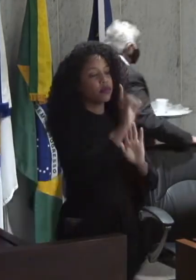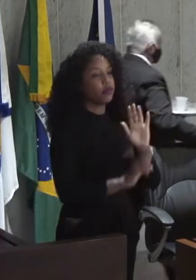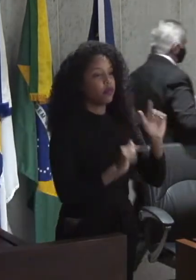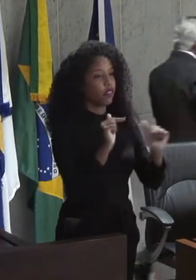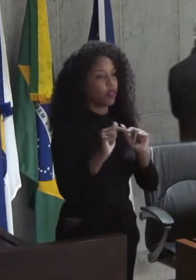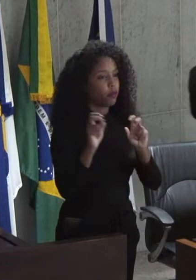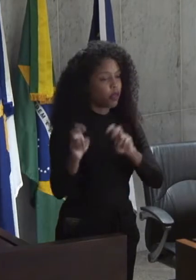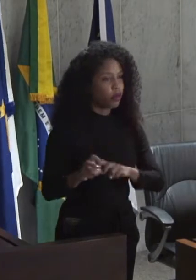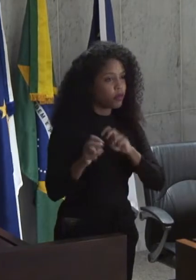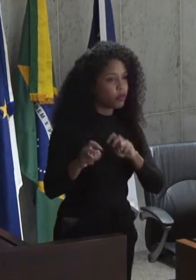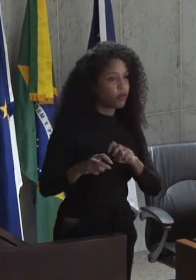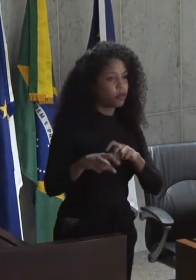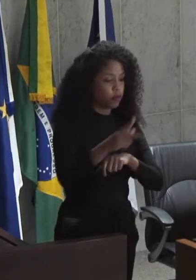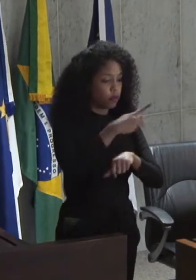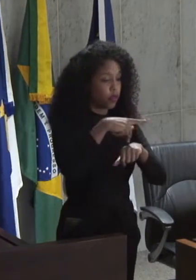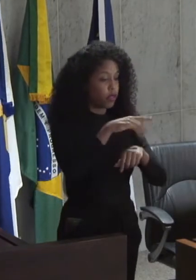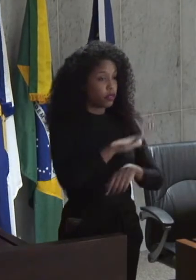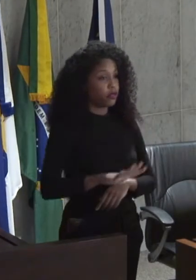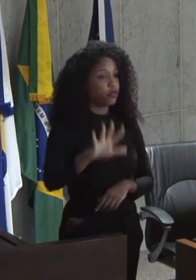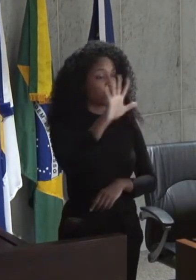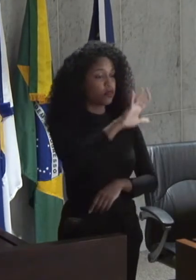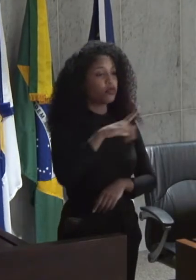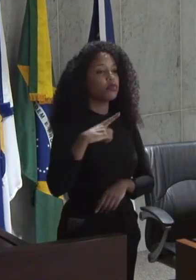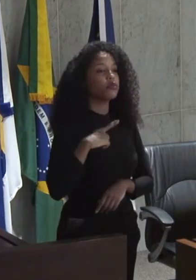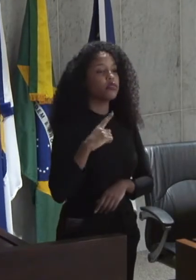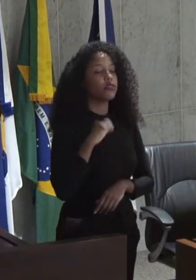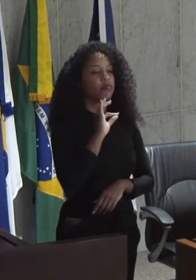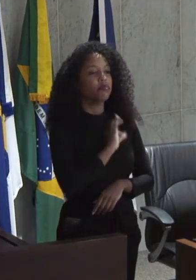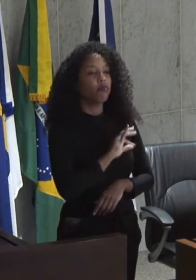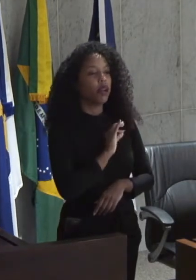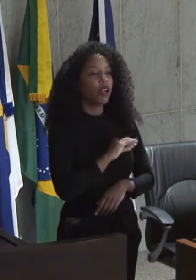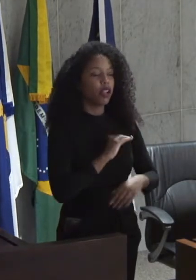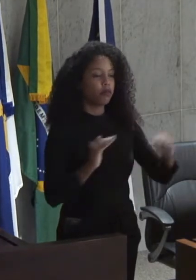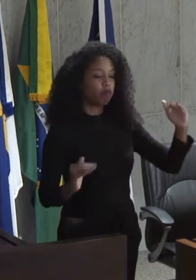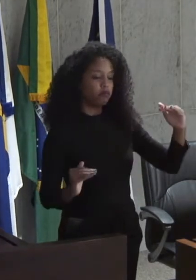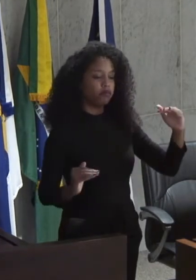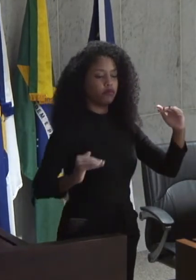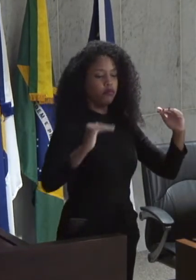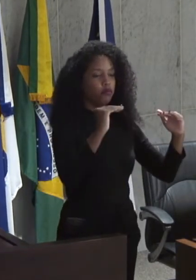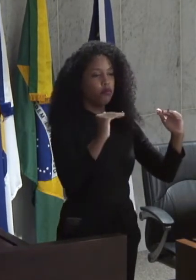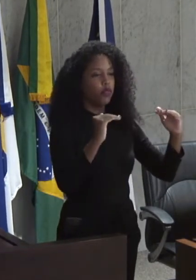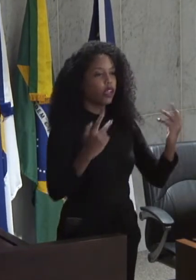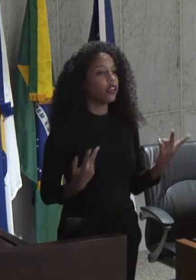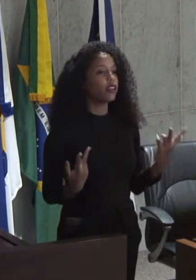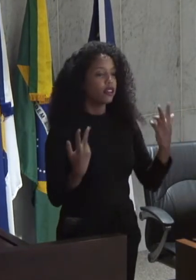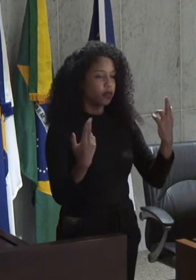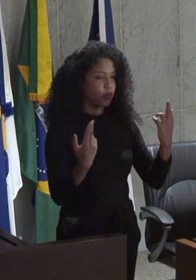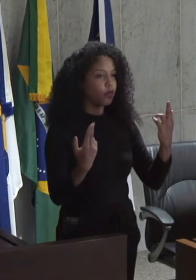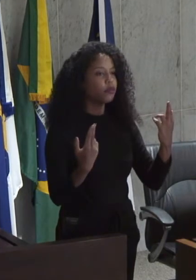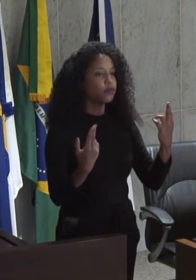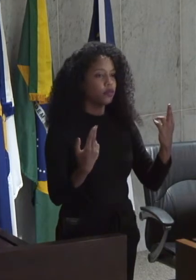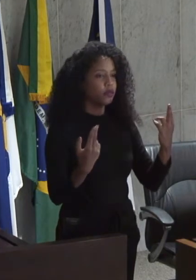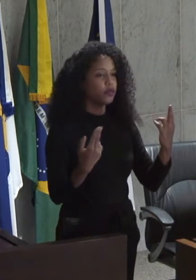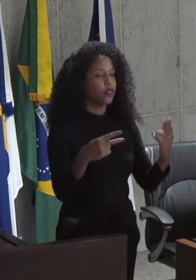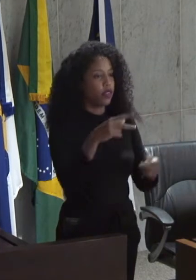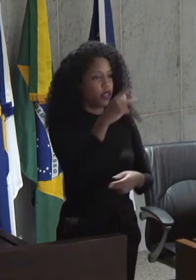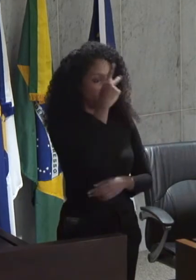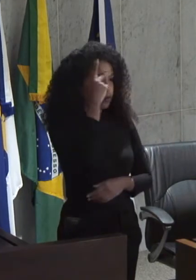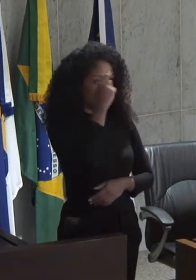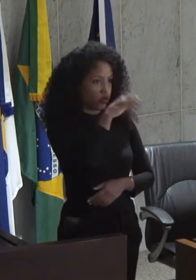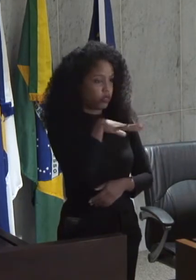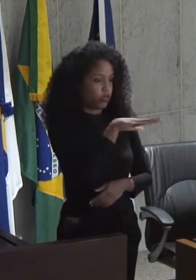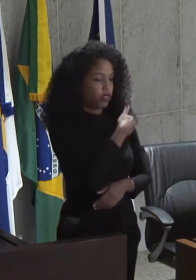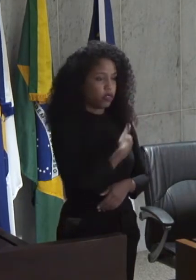do país como um todo a terem um piso mínimo igual ao conjunto dos trabalhadores do setor privado ou